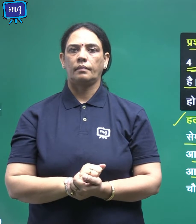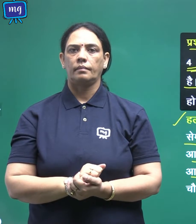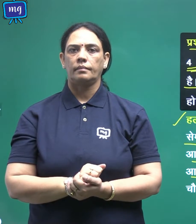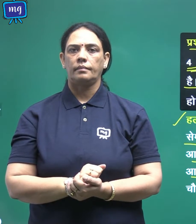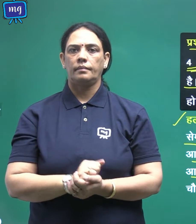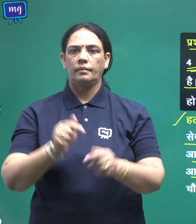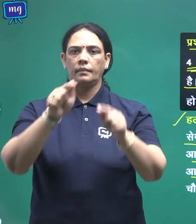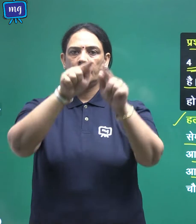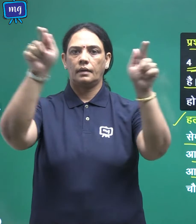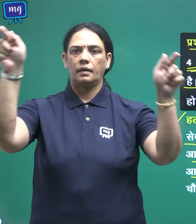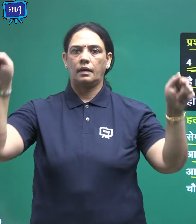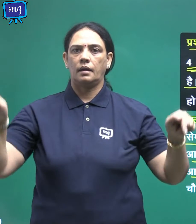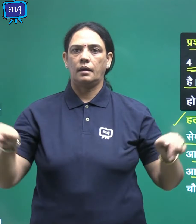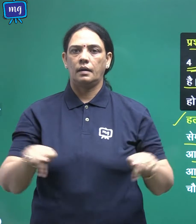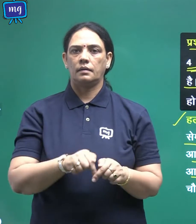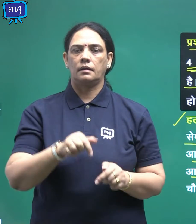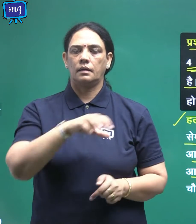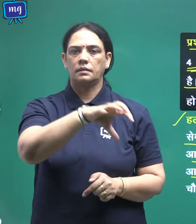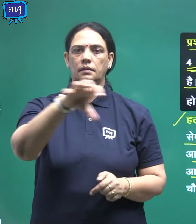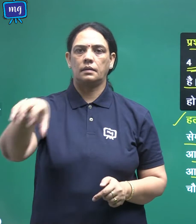आयत का क्षेत्रफल